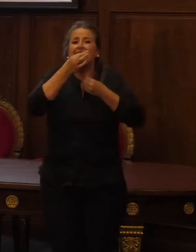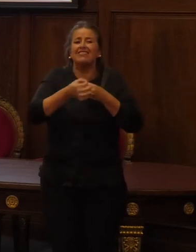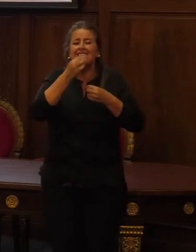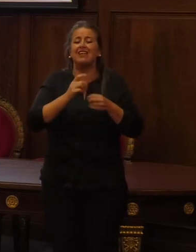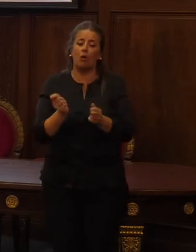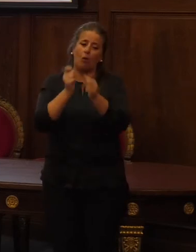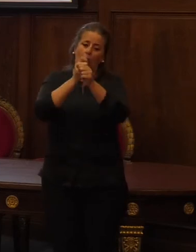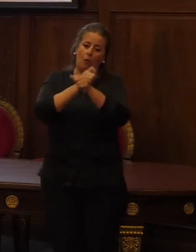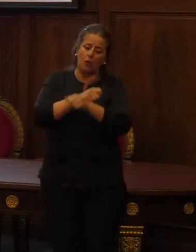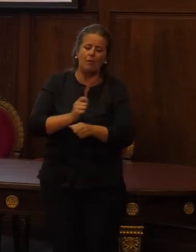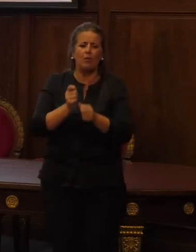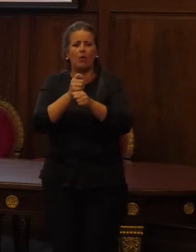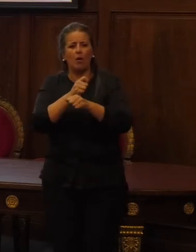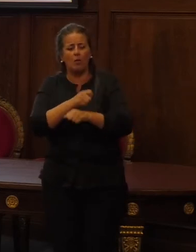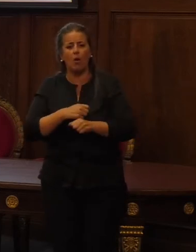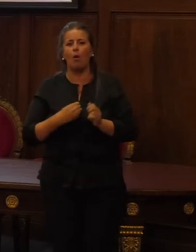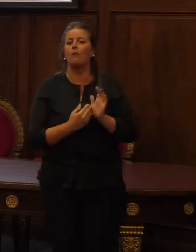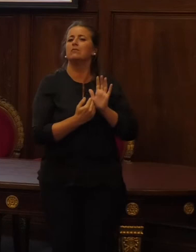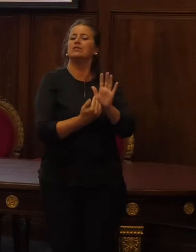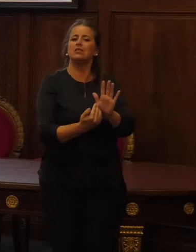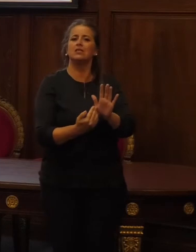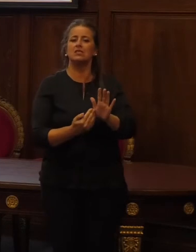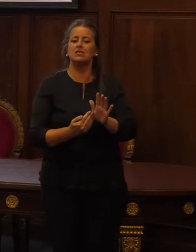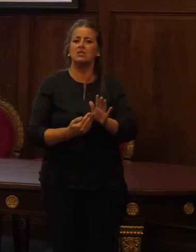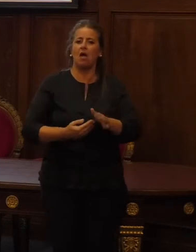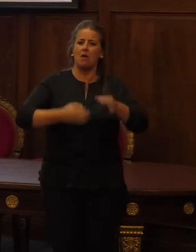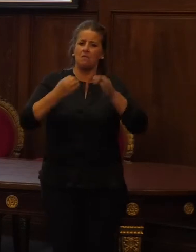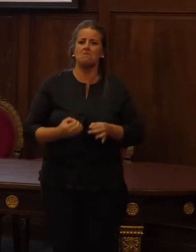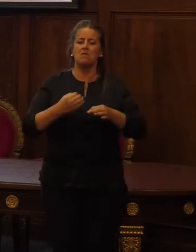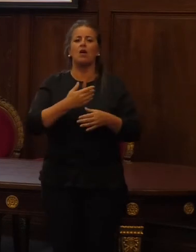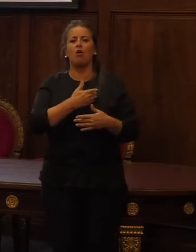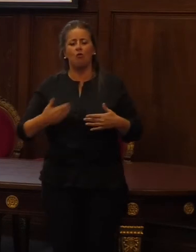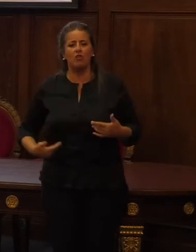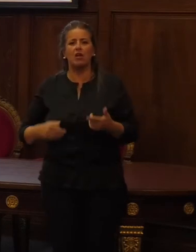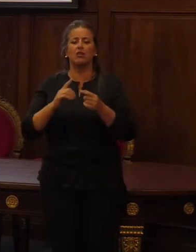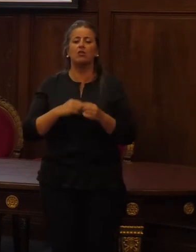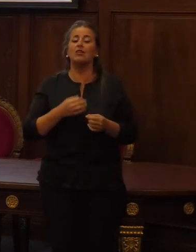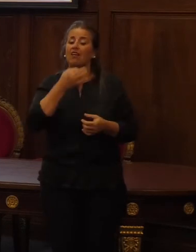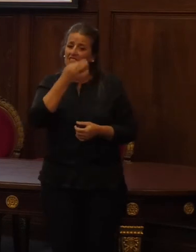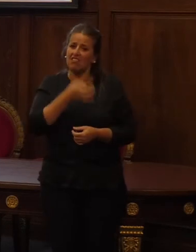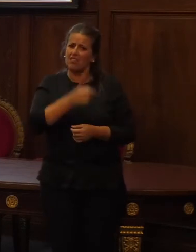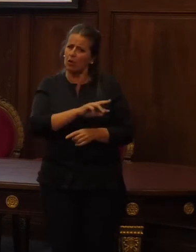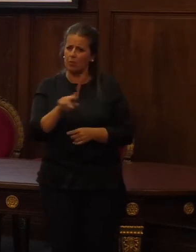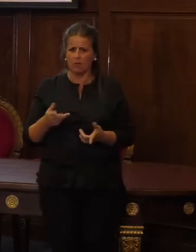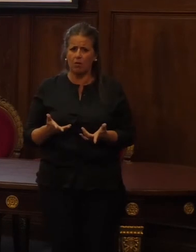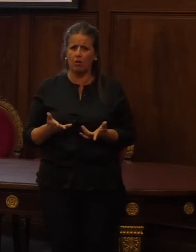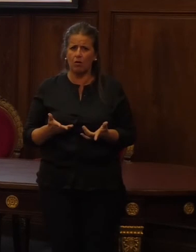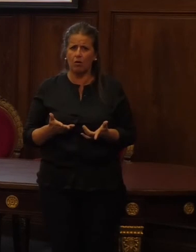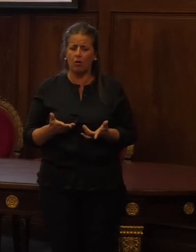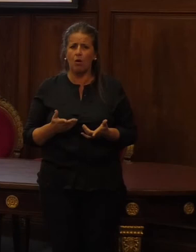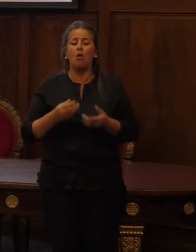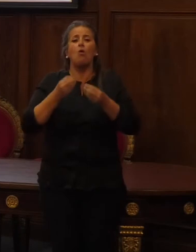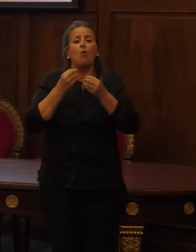se modificó una relación de presencia parlamentaria y gobiernos, se sostiene lo mismo. Incluso en un